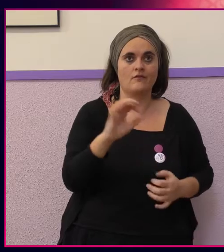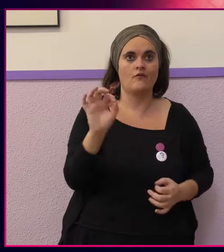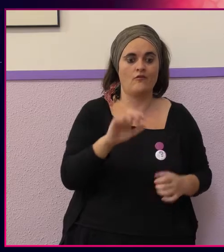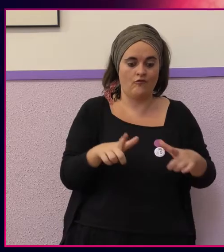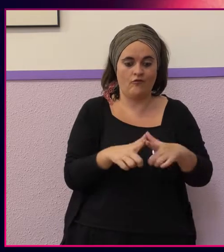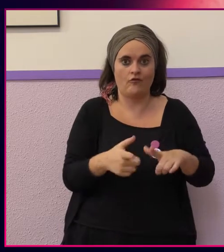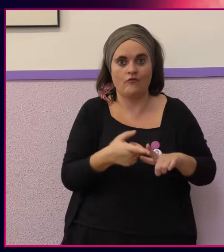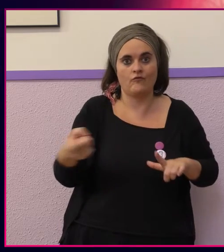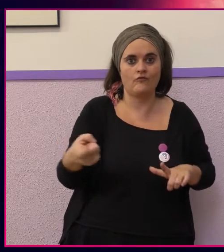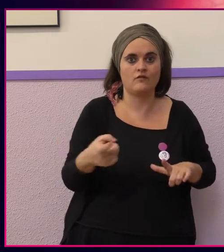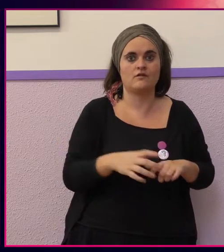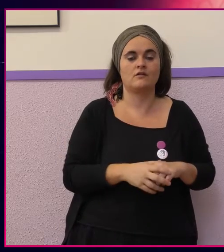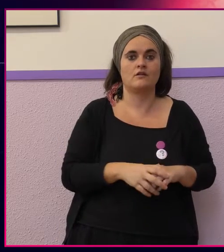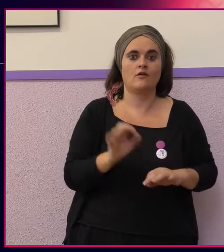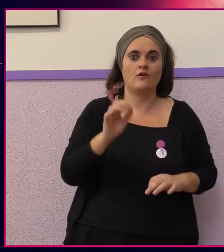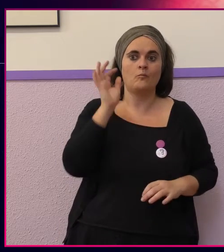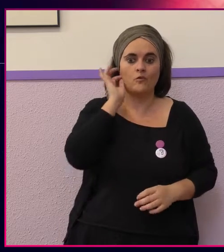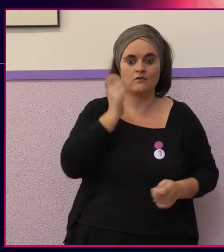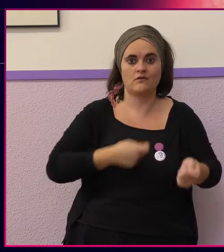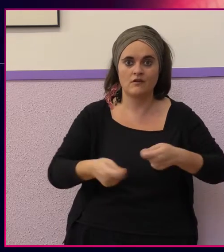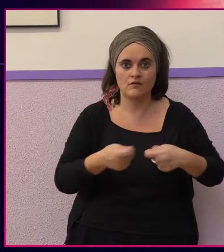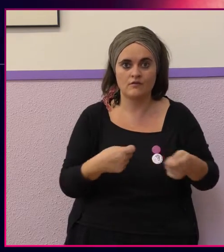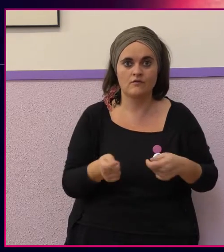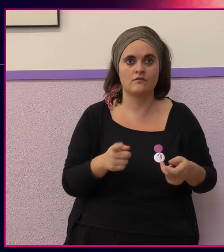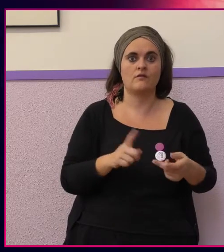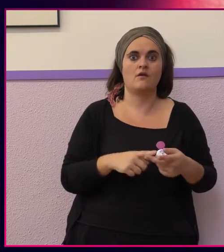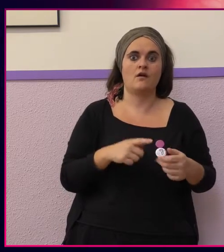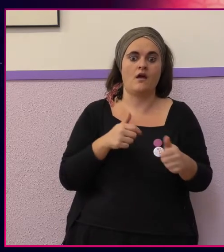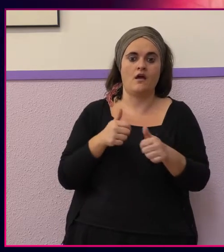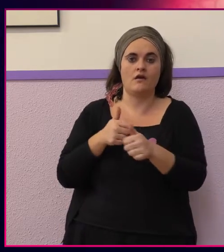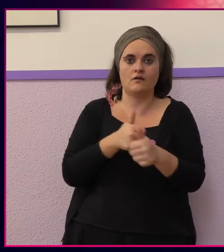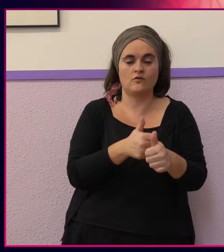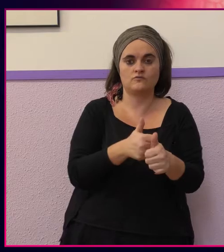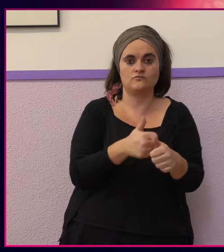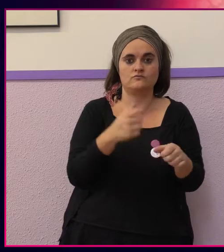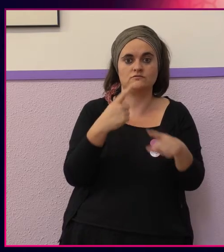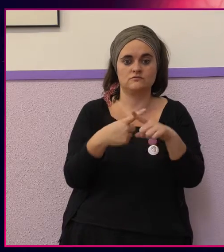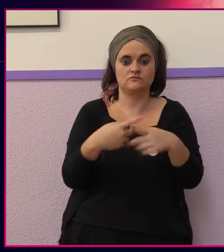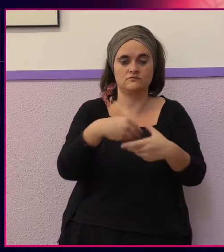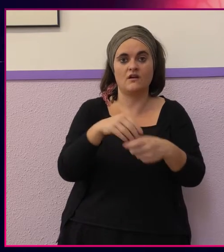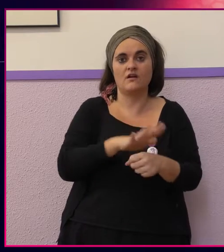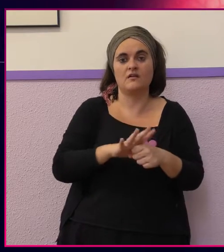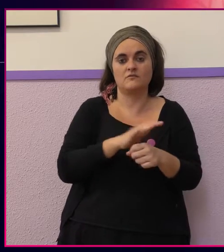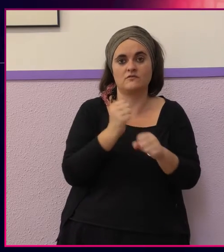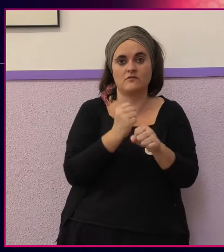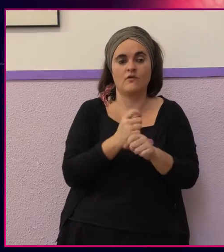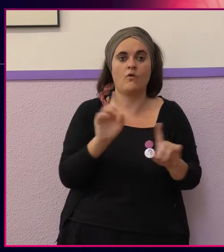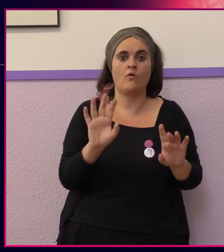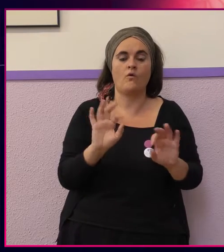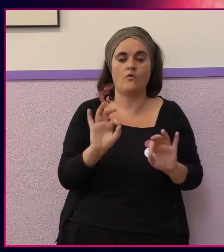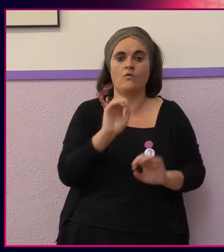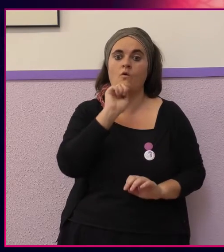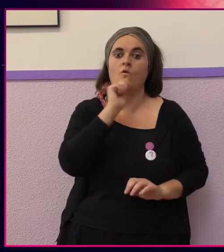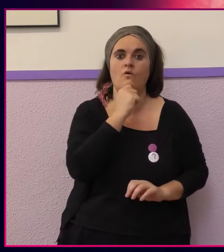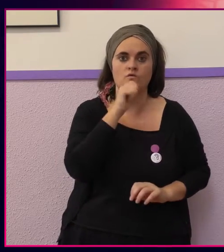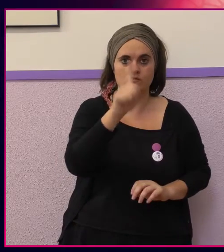trata de mujeres acoso sexual en el trabajo o delitos de odio e incluir